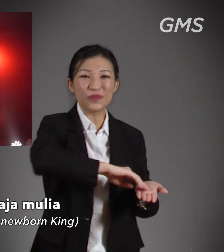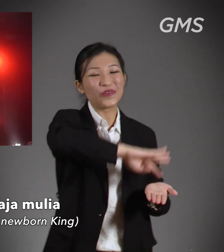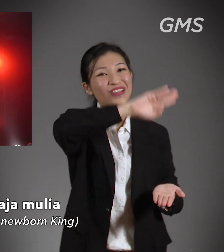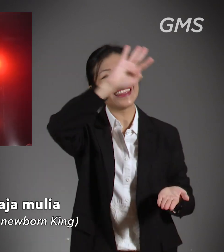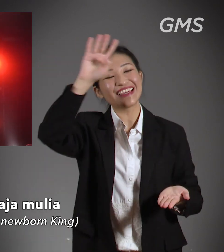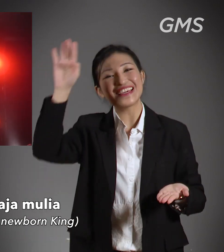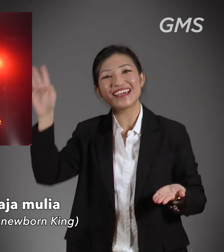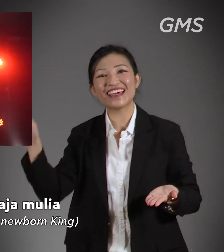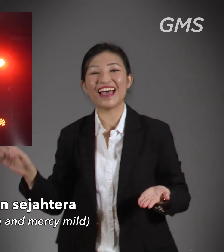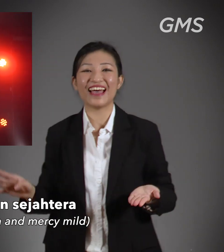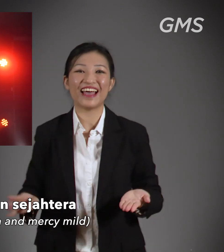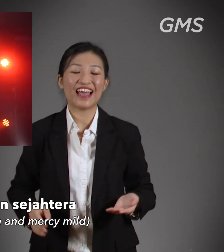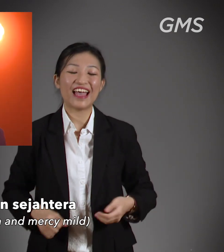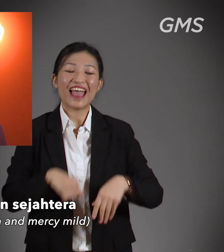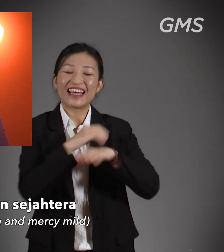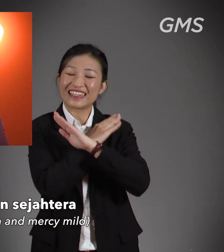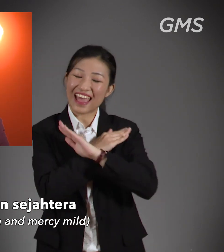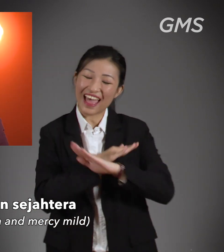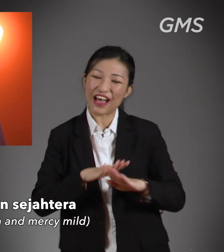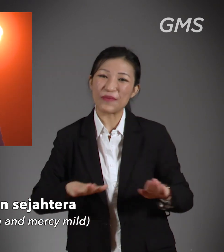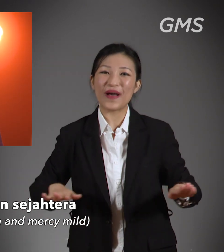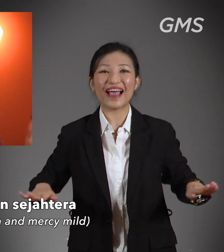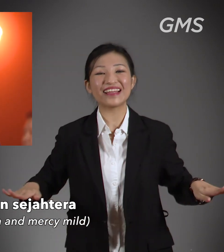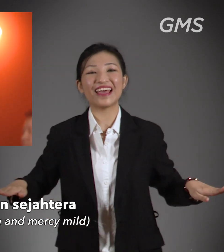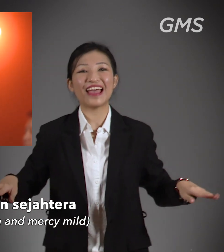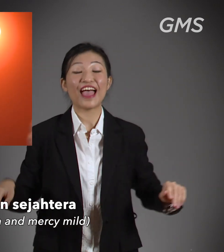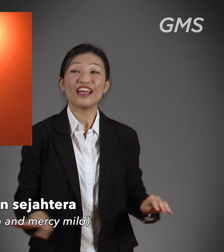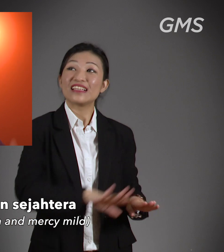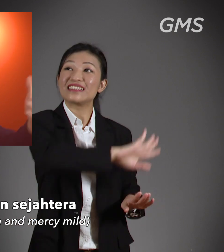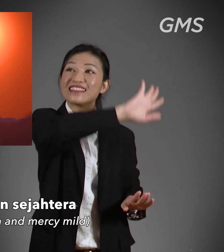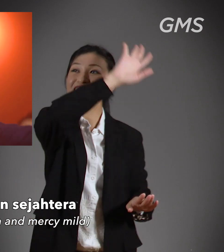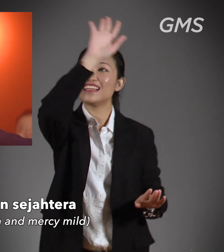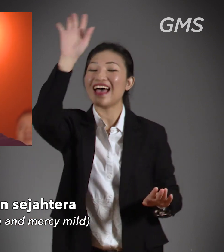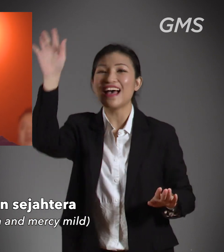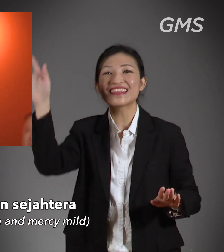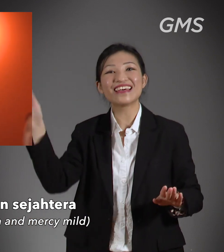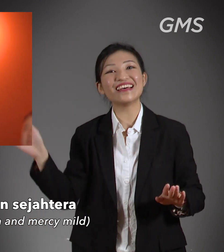Raja mulia, damai dan